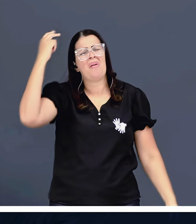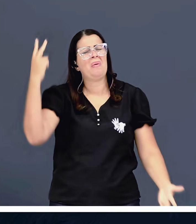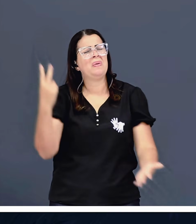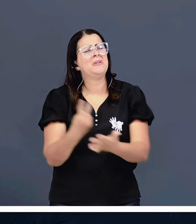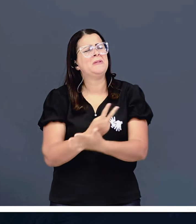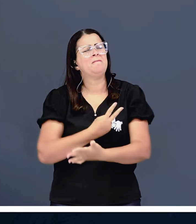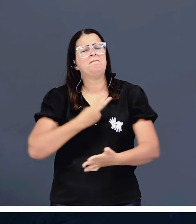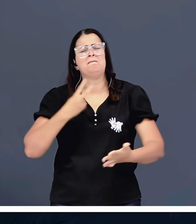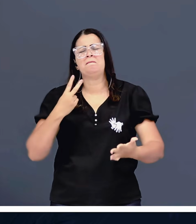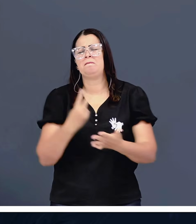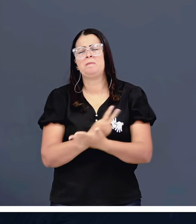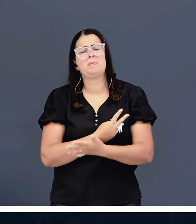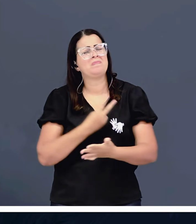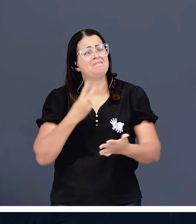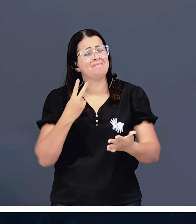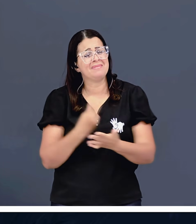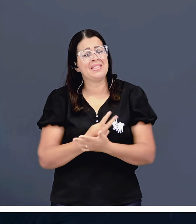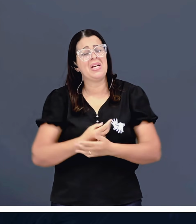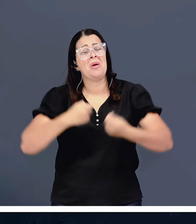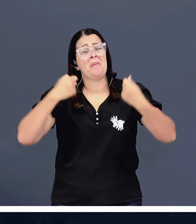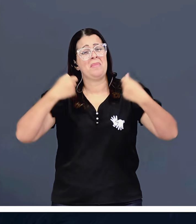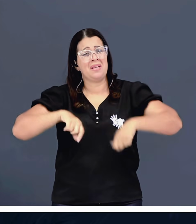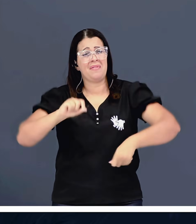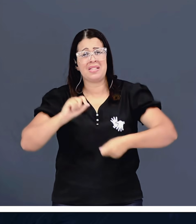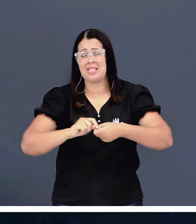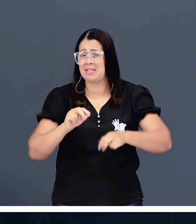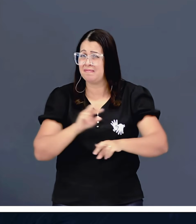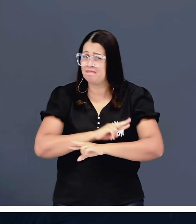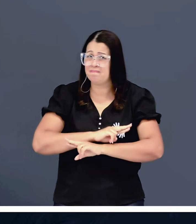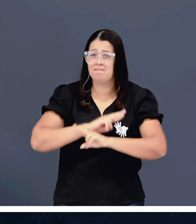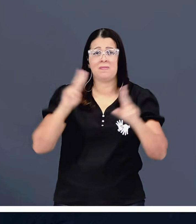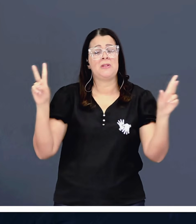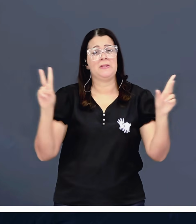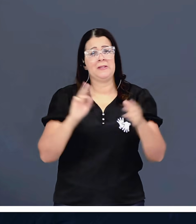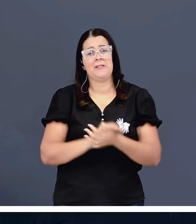falhei, deveria ter agido diferente.